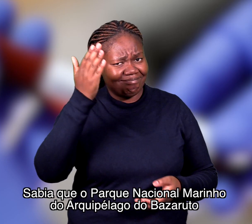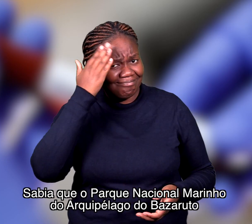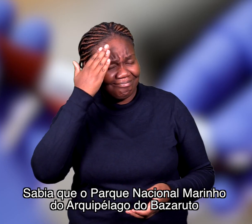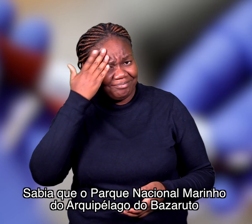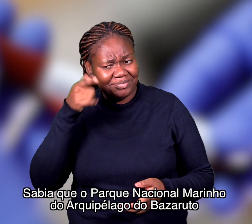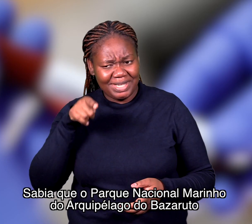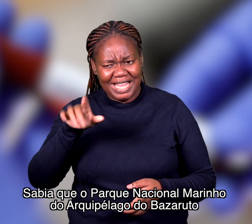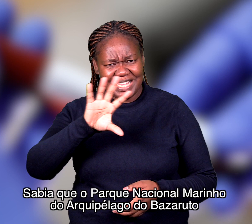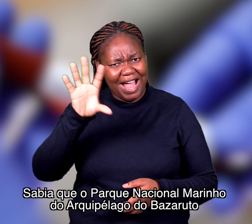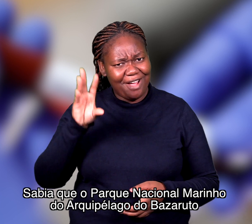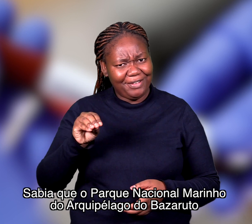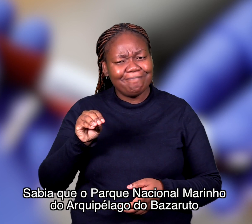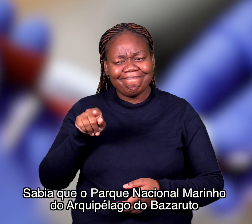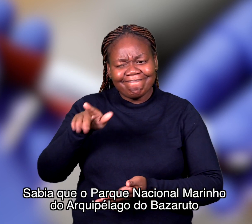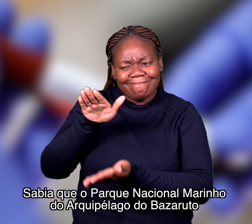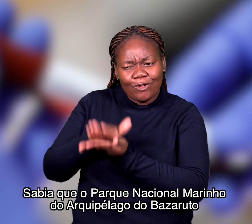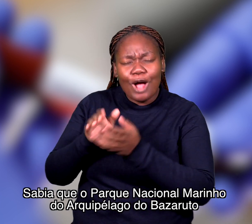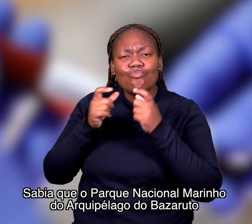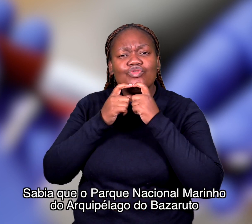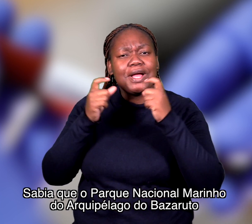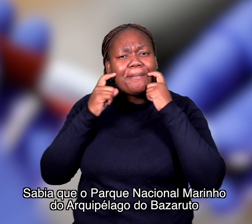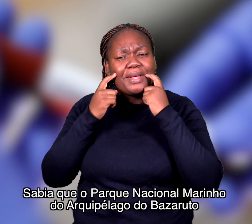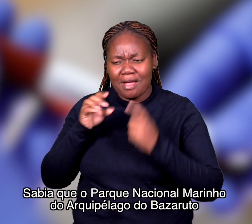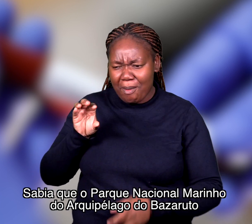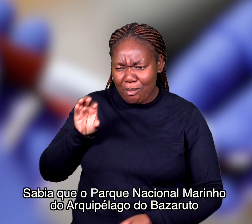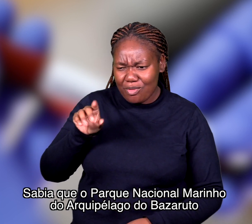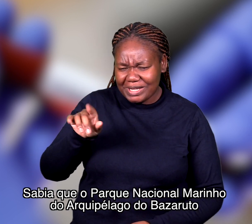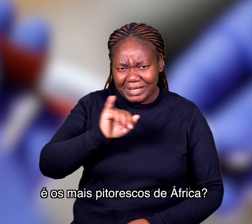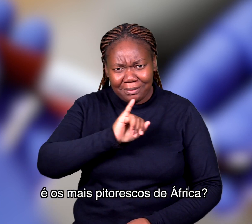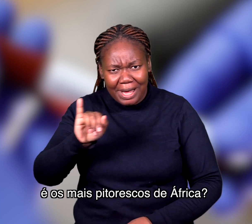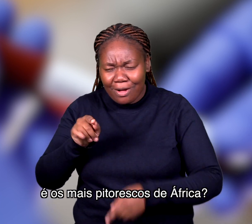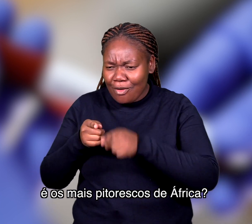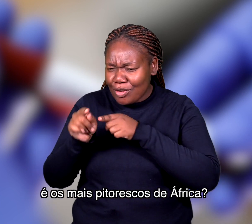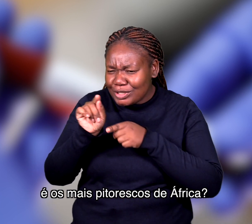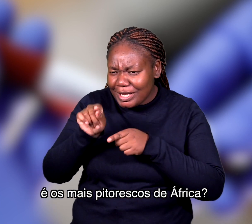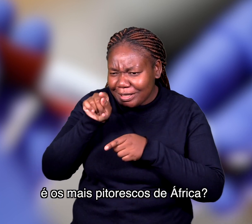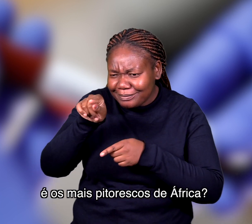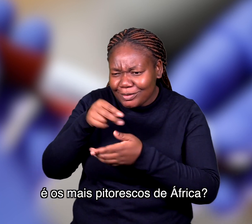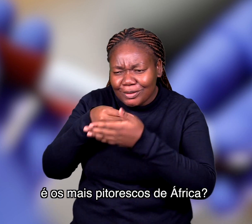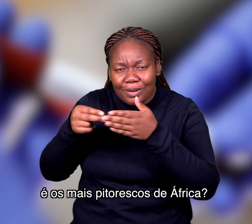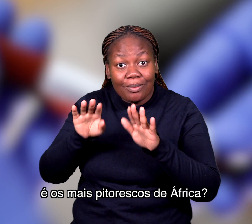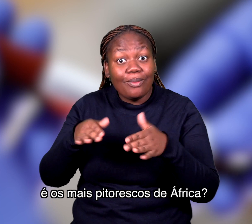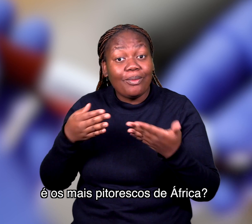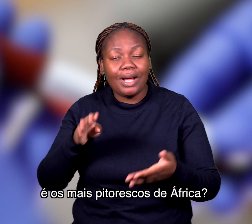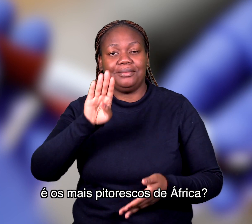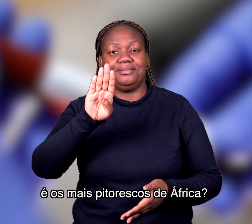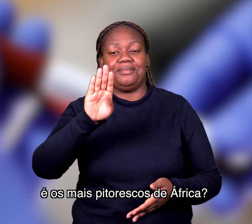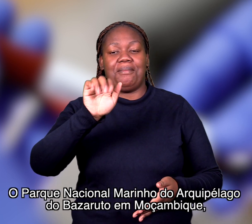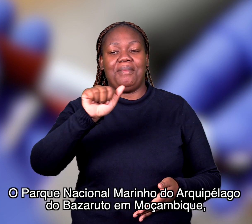Sabia que o Parque Nacional Marinho do Arquipélago do Bazaruto é o mais pitoresco de África? O Parque Nacional